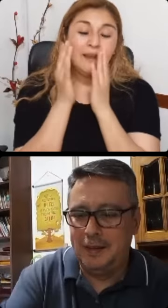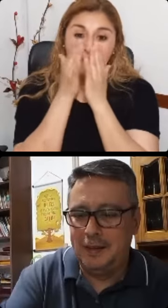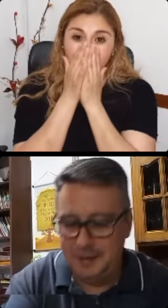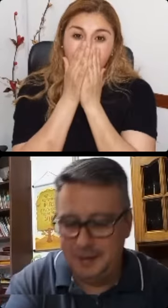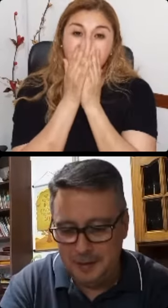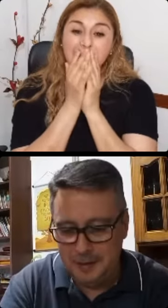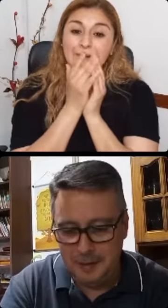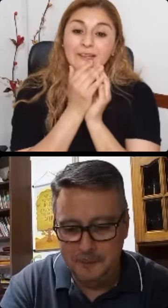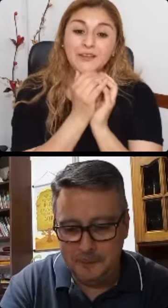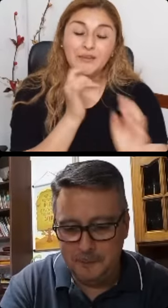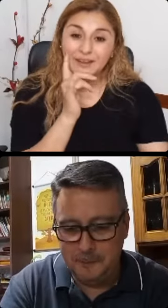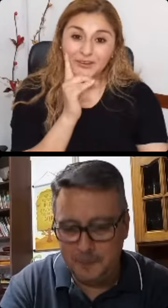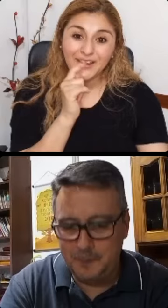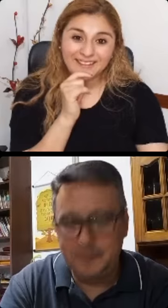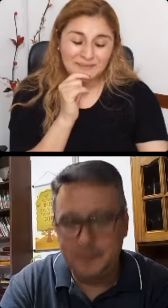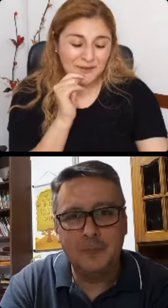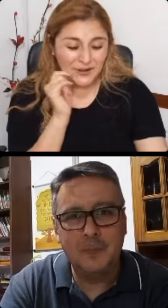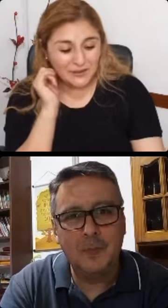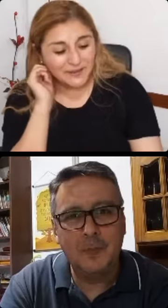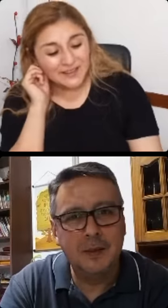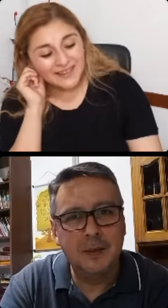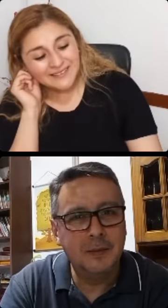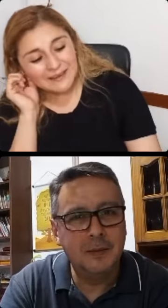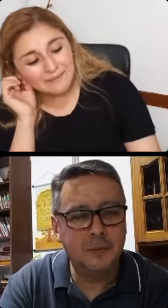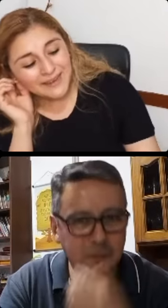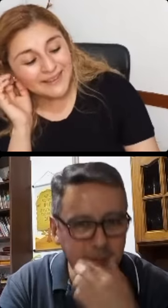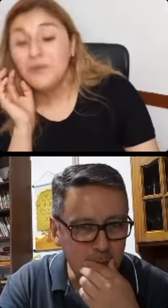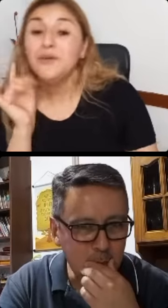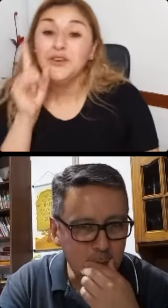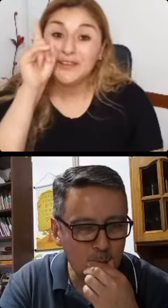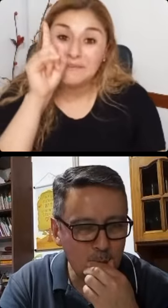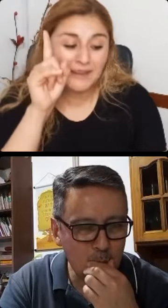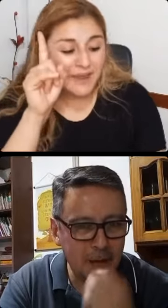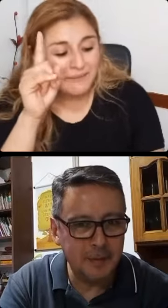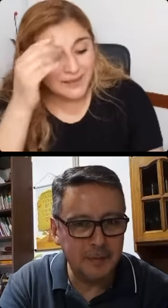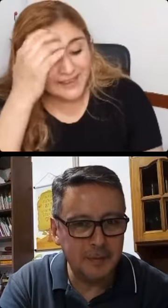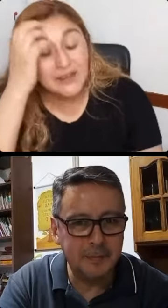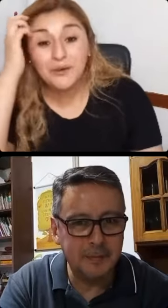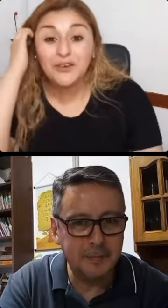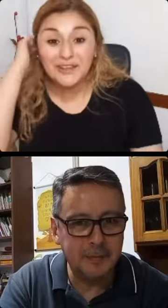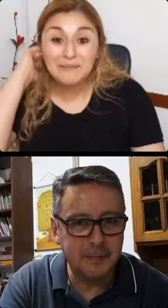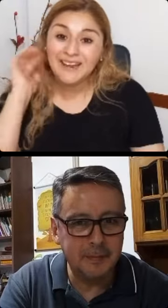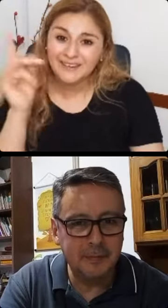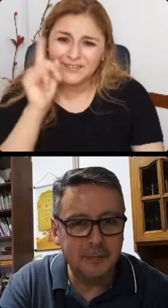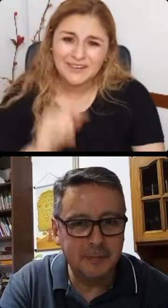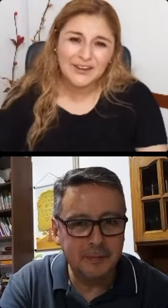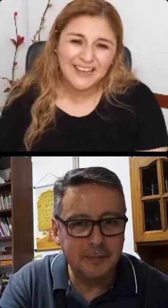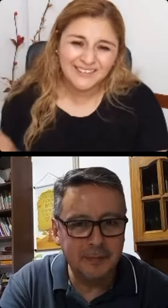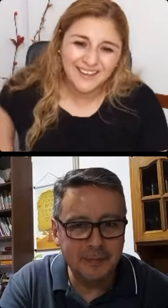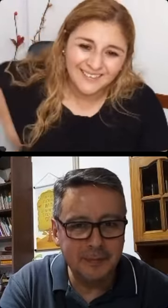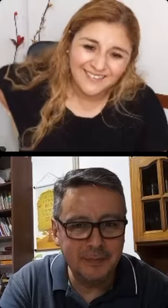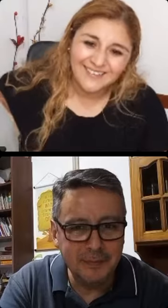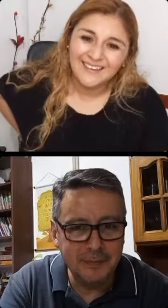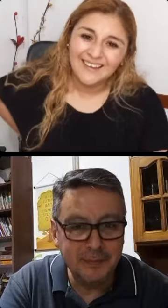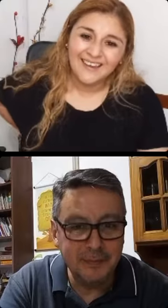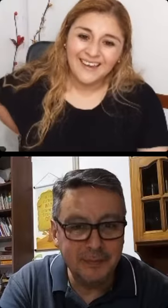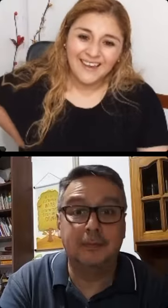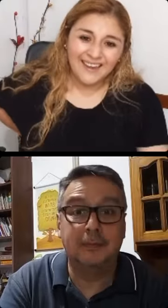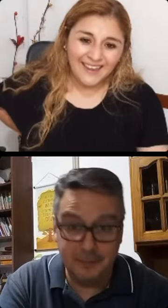hay un fragmento en el libro que Nati se nos lo recomienda que dice mírate como Dios te mira no sé si lo has leído